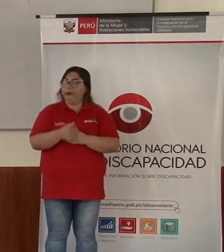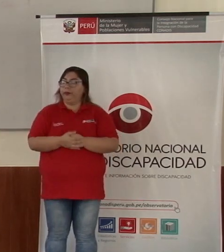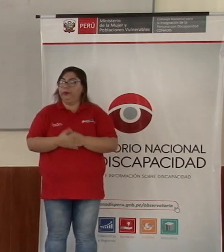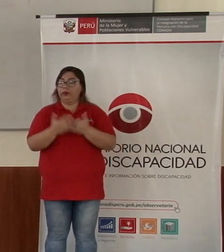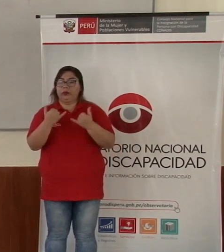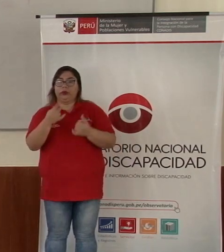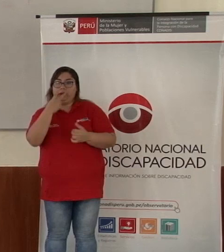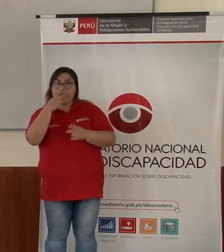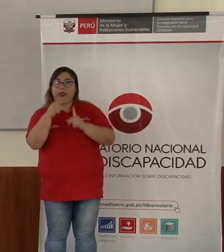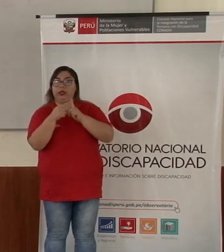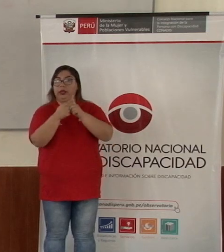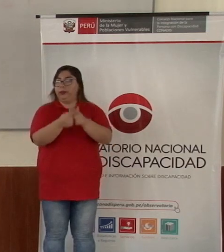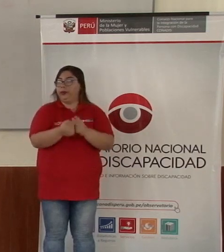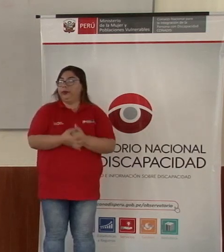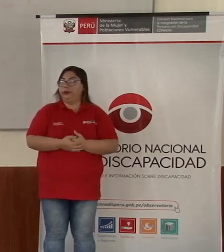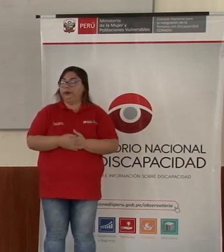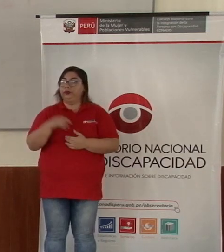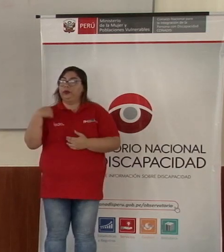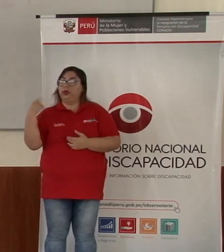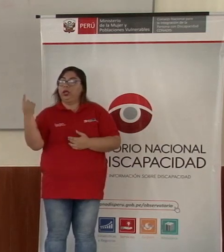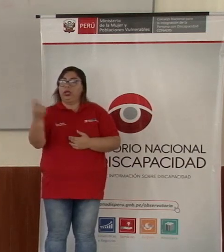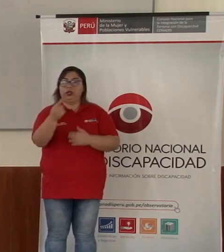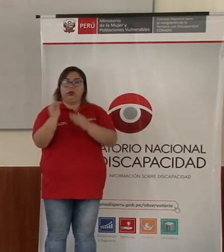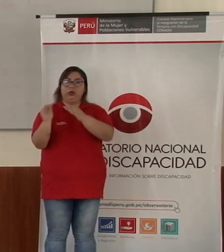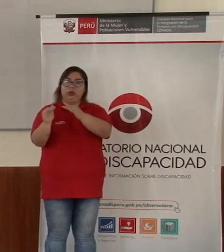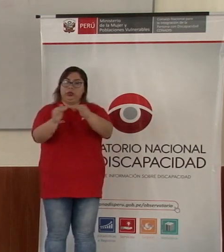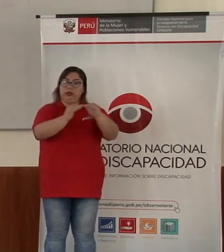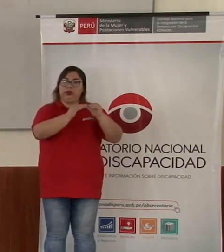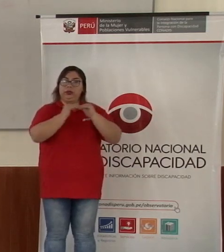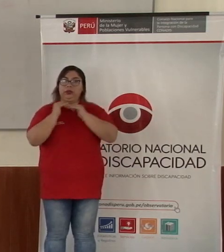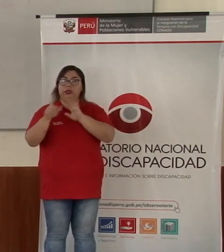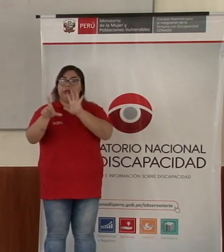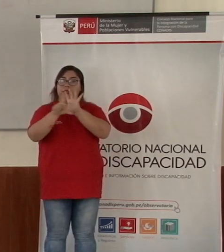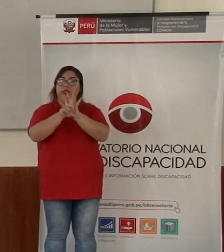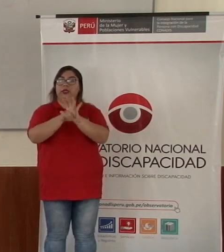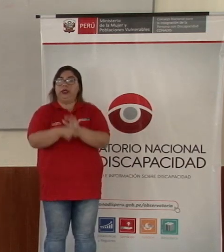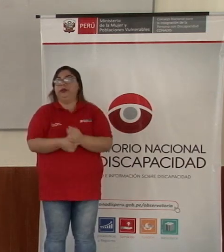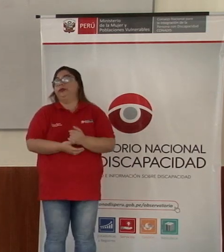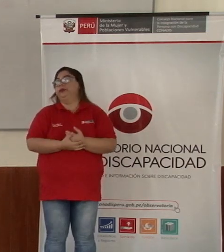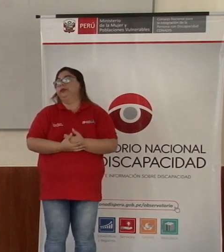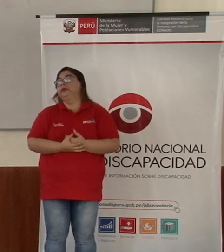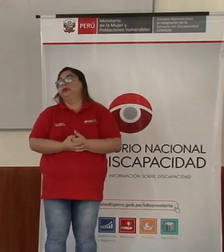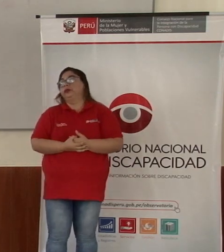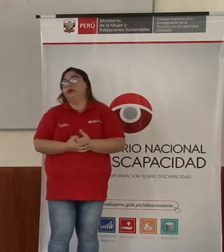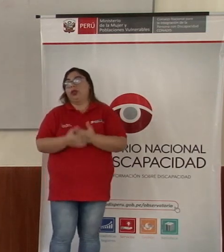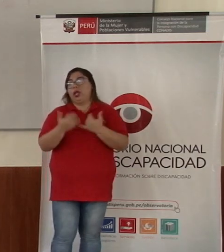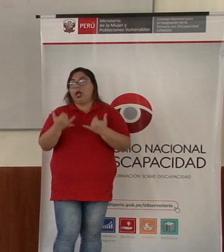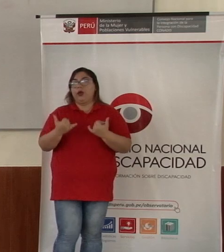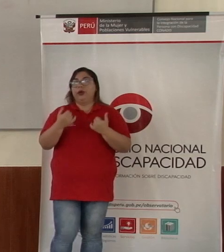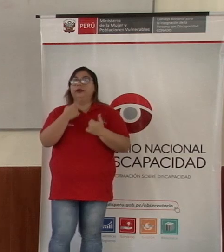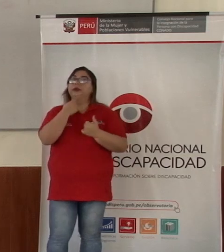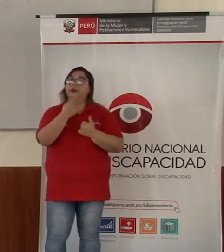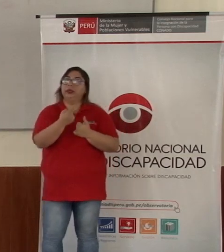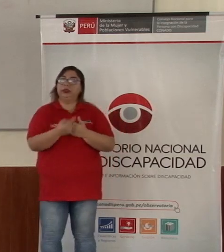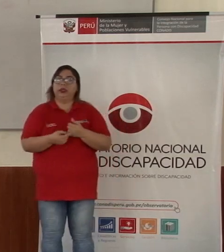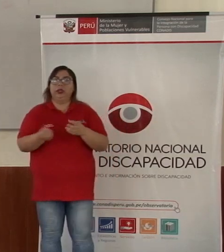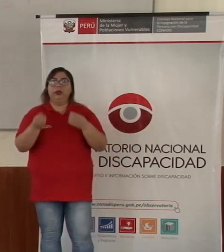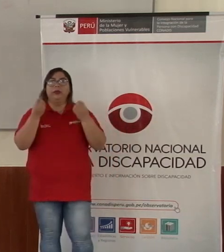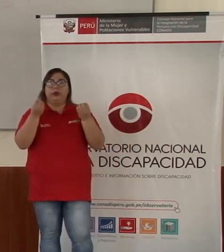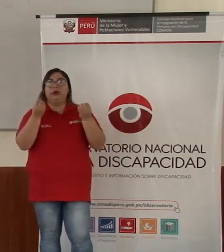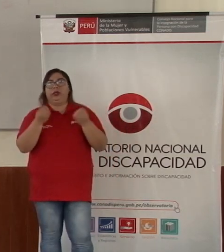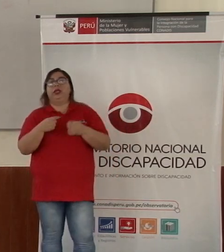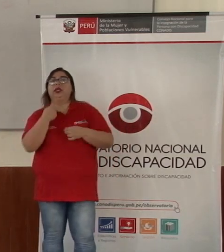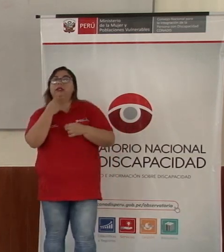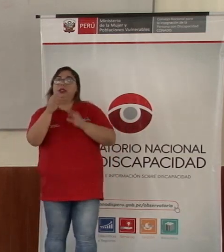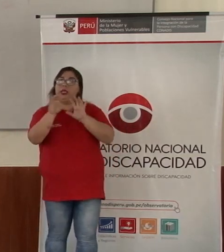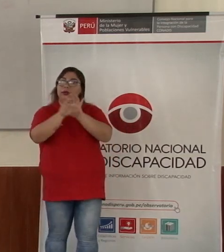lo que da pie a que todos seamos iguales ante la ley. Ahora me van a decir, pero ¿por qué si